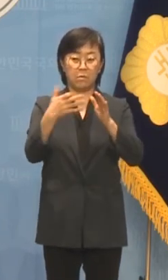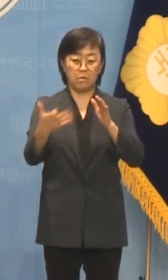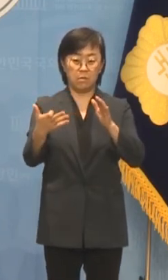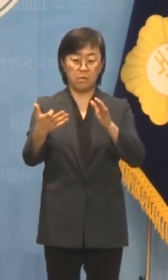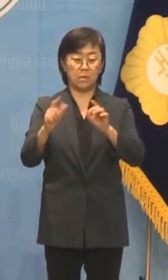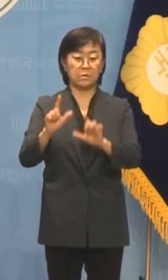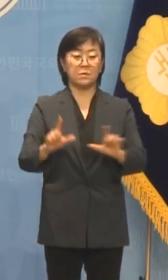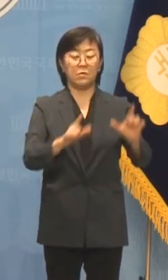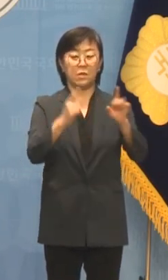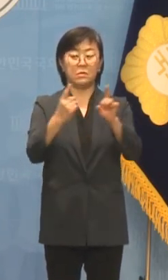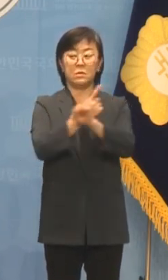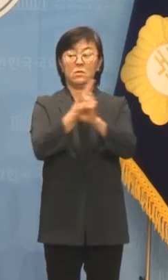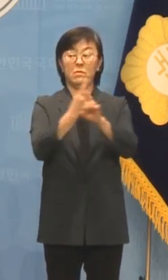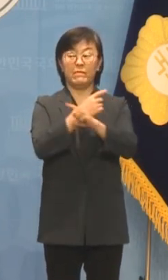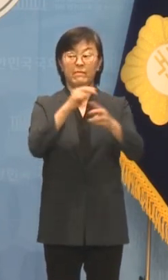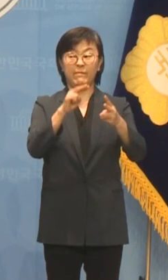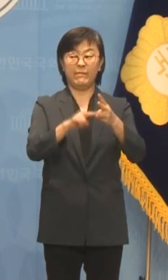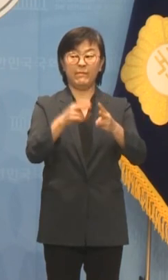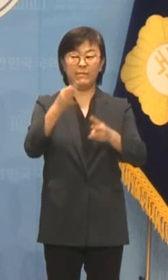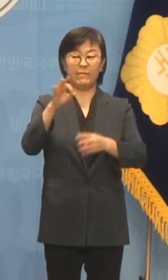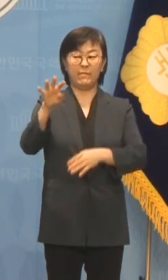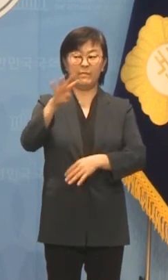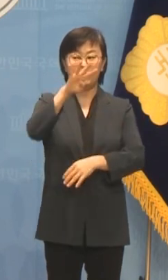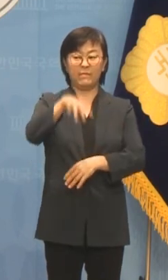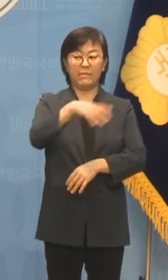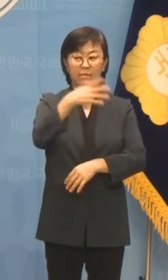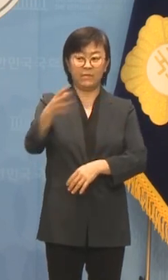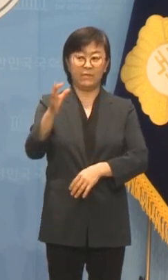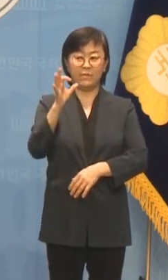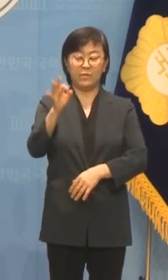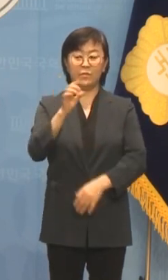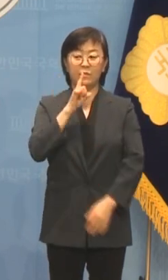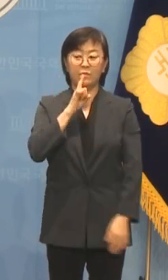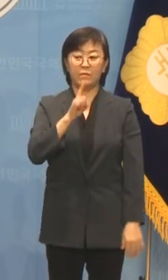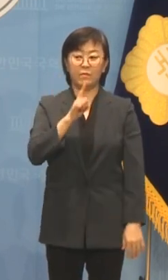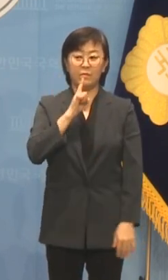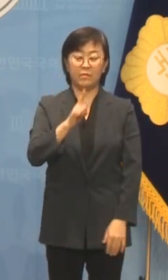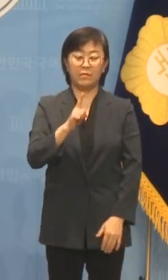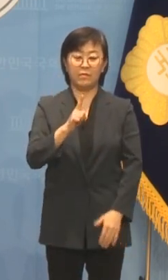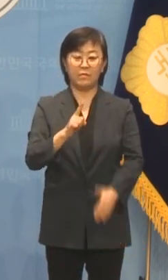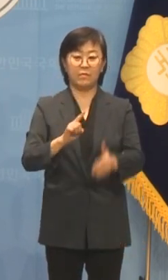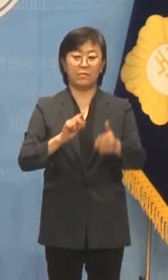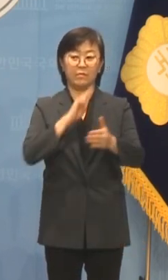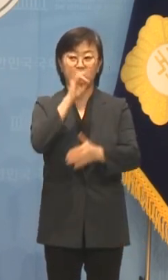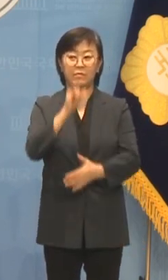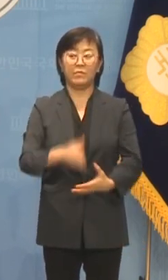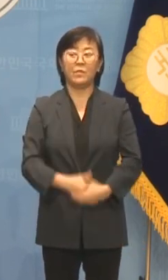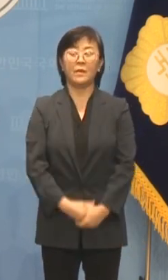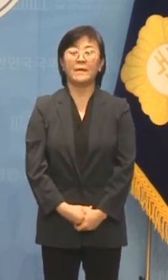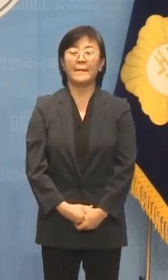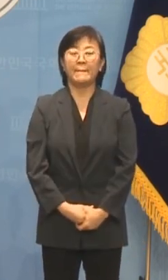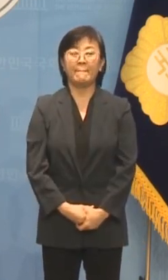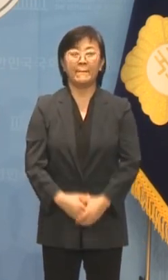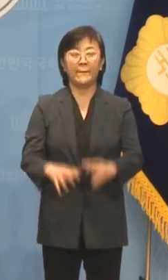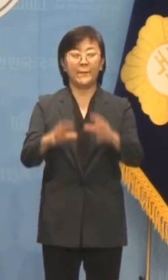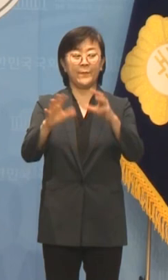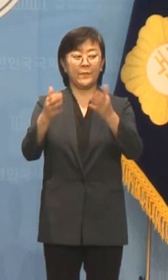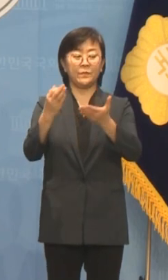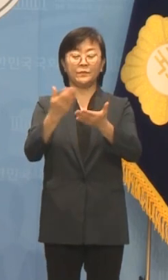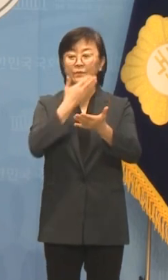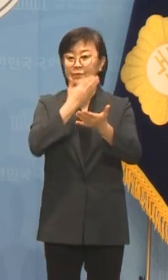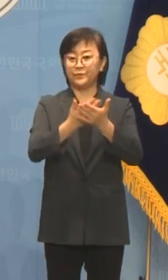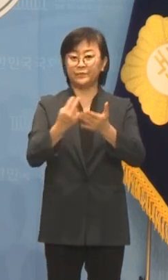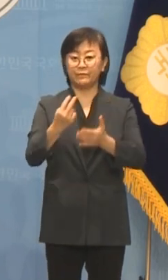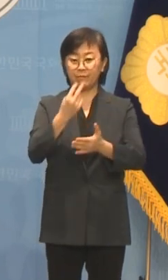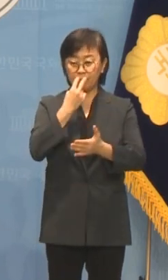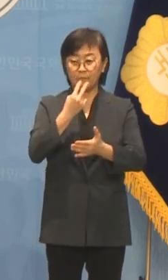코로나19 생활치료센터 예산으로 배정된 금액일 수 있다는 의혹이 제기되는 것입니다. 국민의 소중한